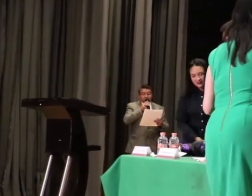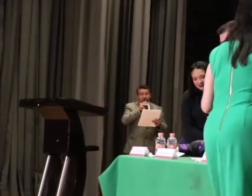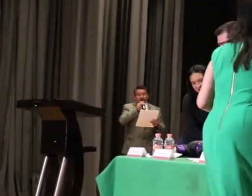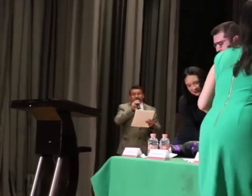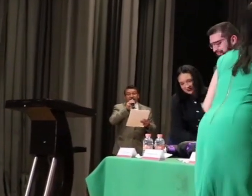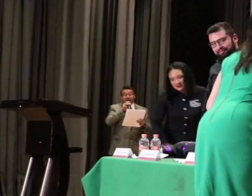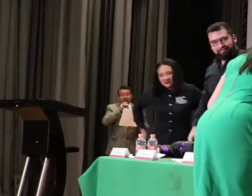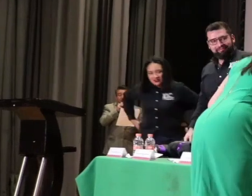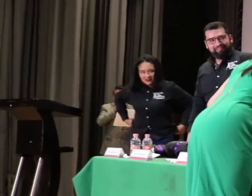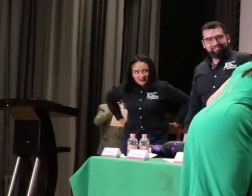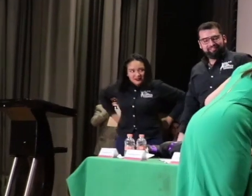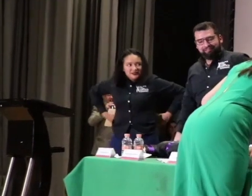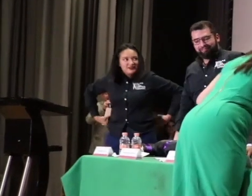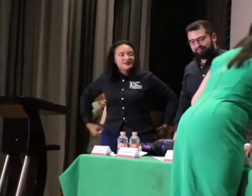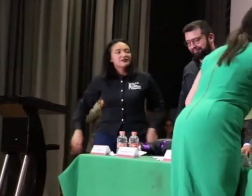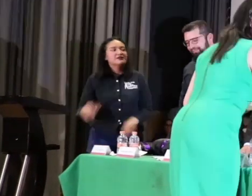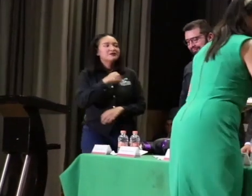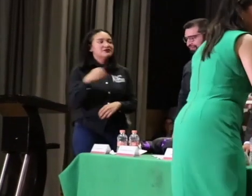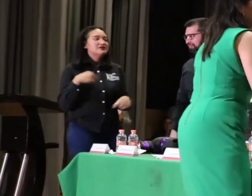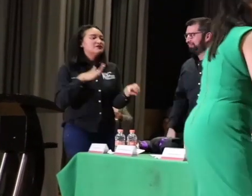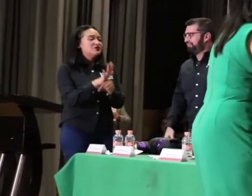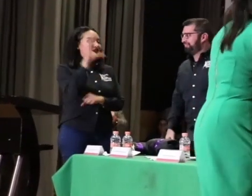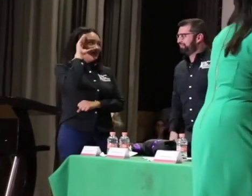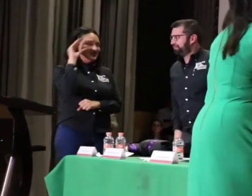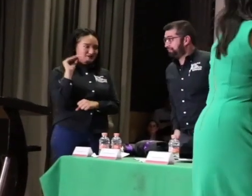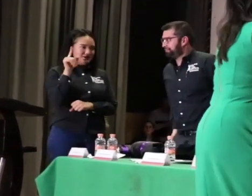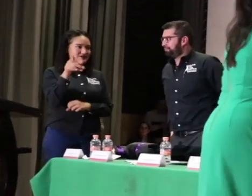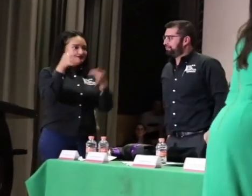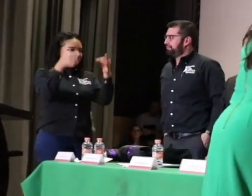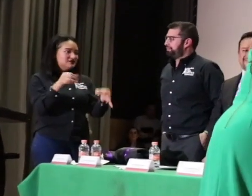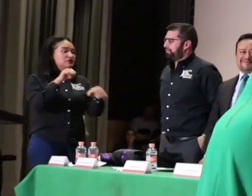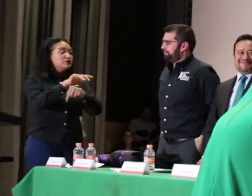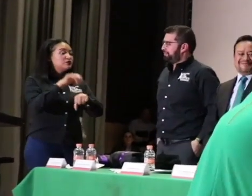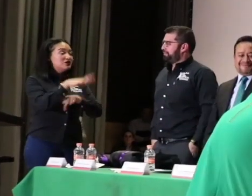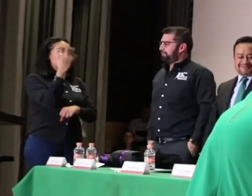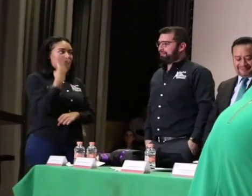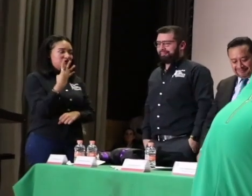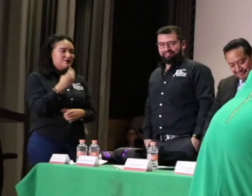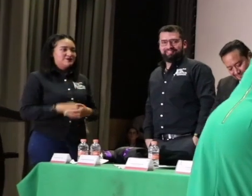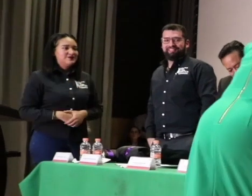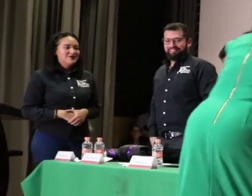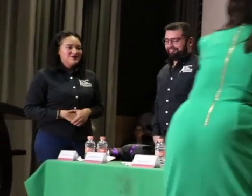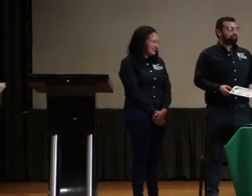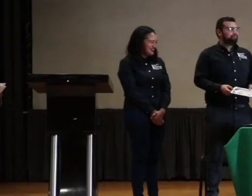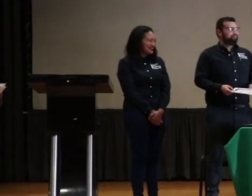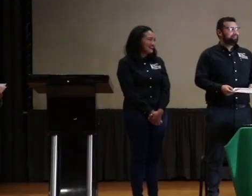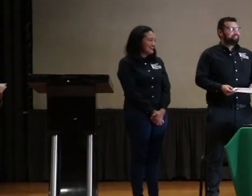señas. Salvador Alejandro Gallardo Enríquez, director de la Escuela Alas de las Artes, se dijo contento por las acciones